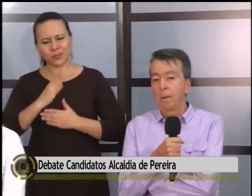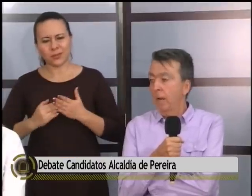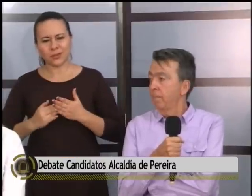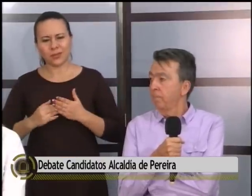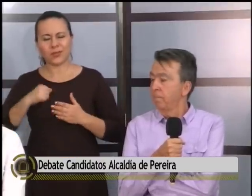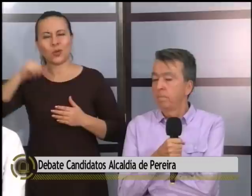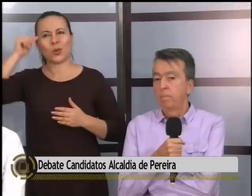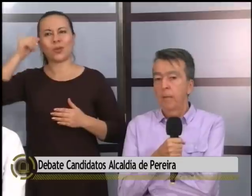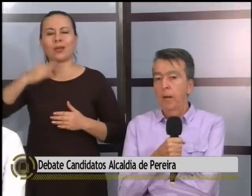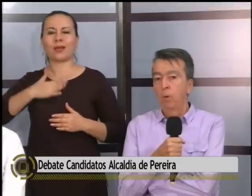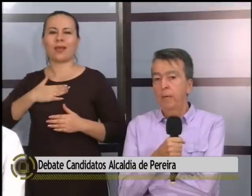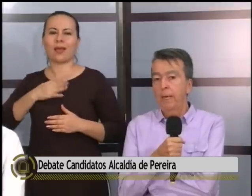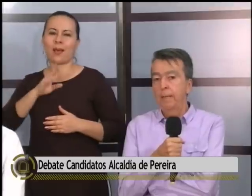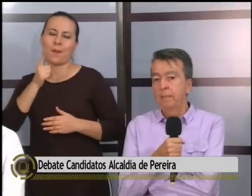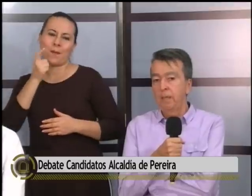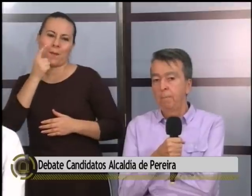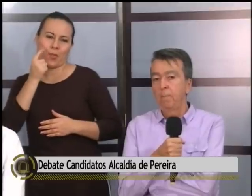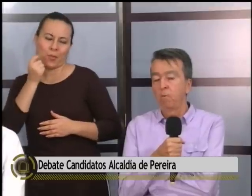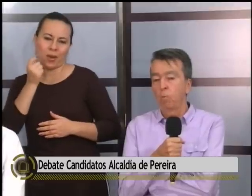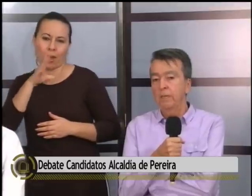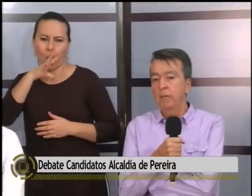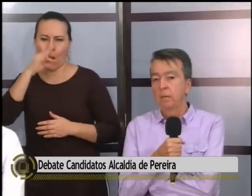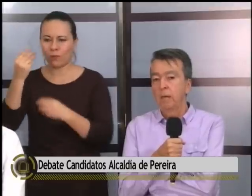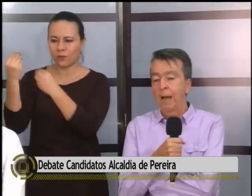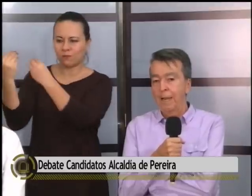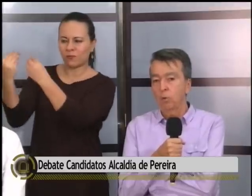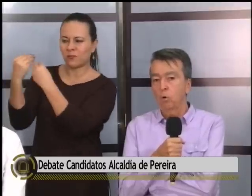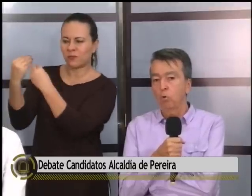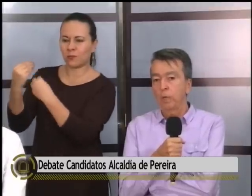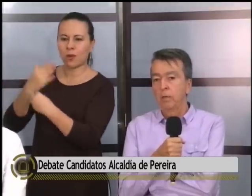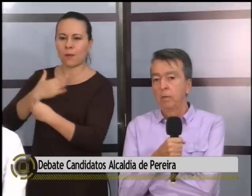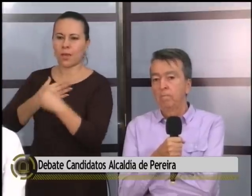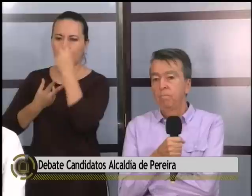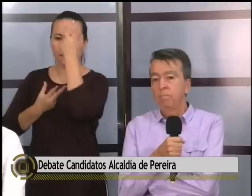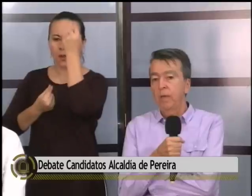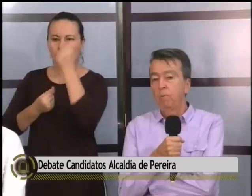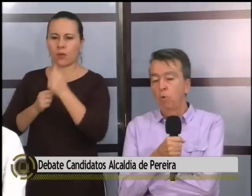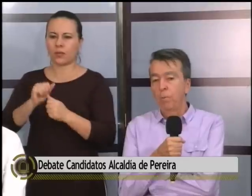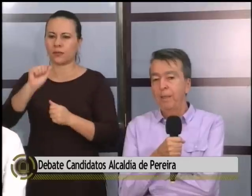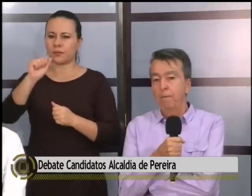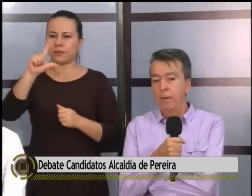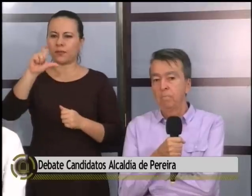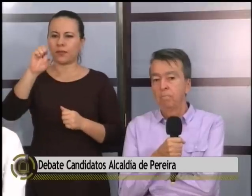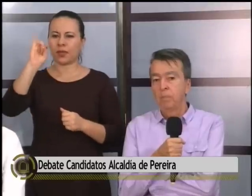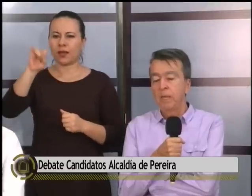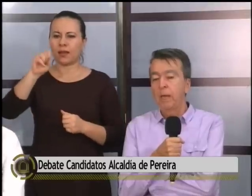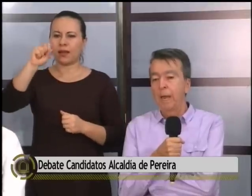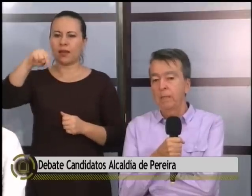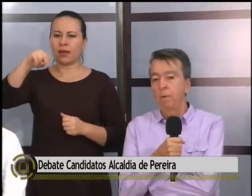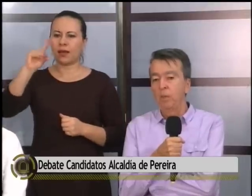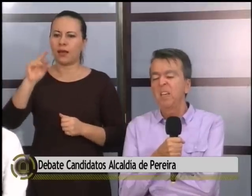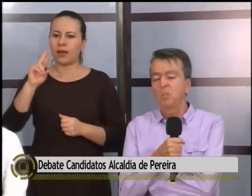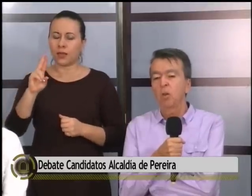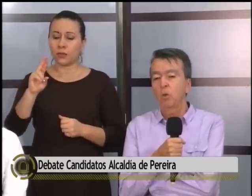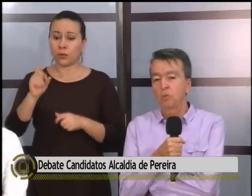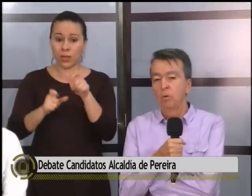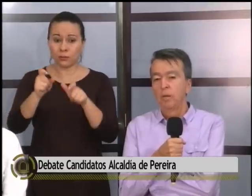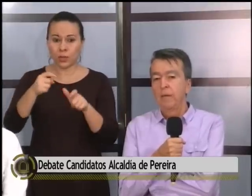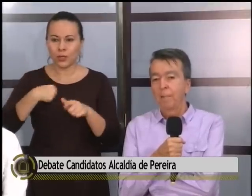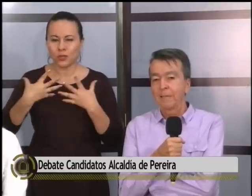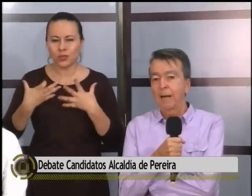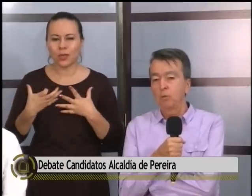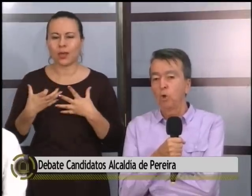a mi papá, al hombre que siempre me formó así, Alejandro Crossway, que fue un hombre de bien y que la gente me lo dice. Yo quiero